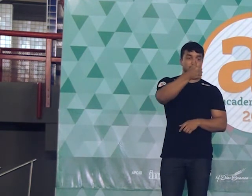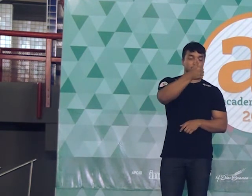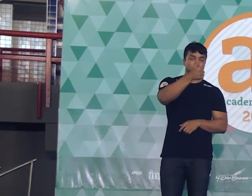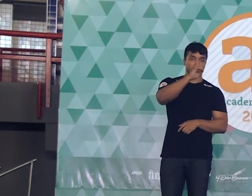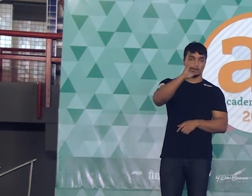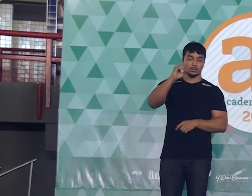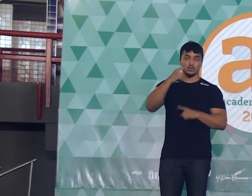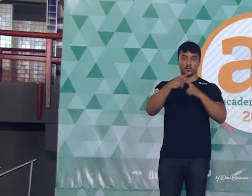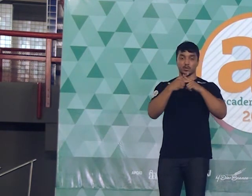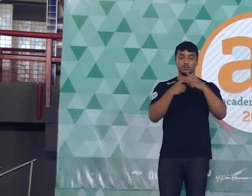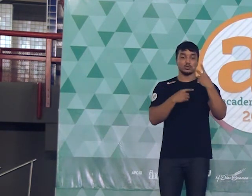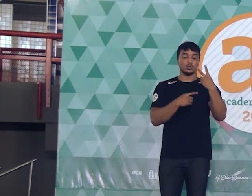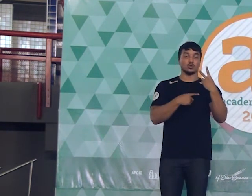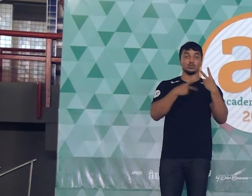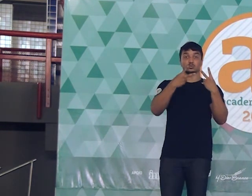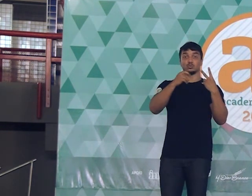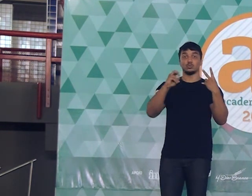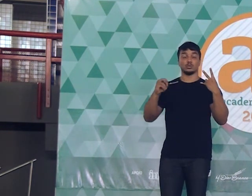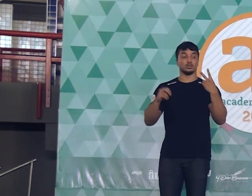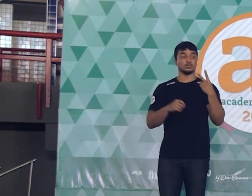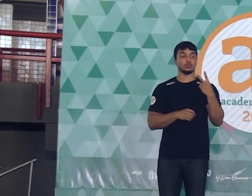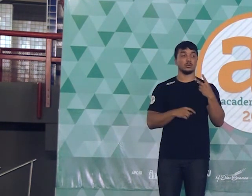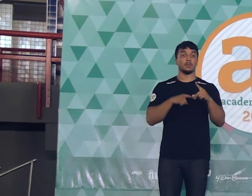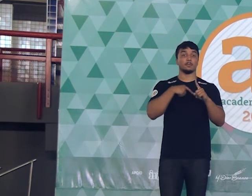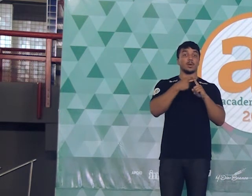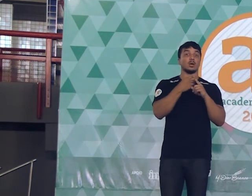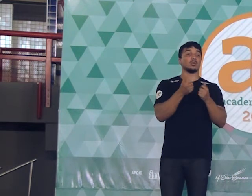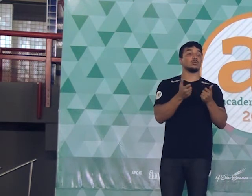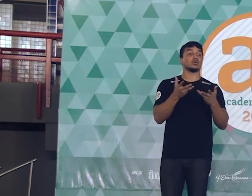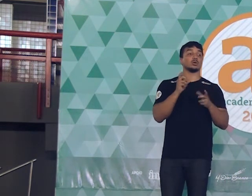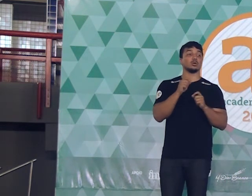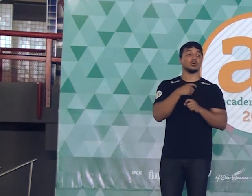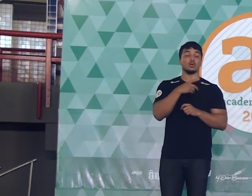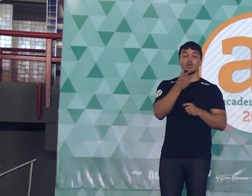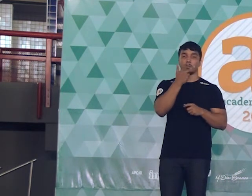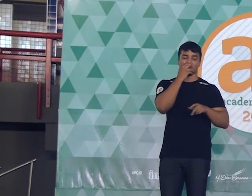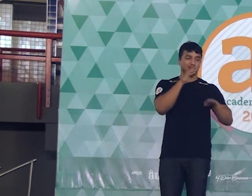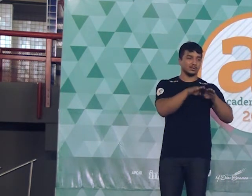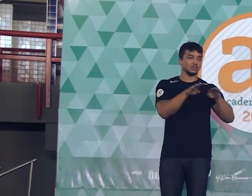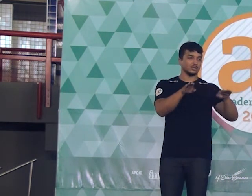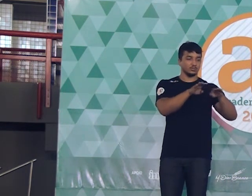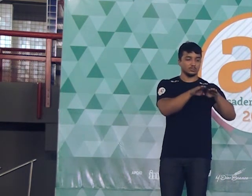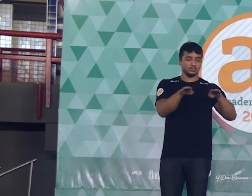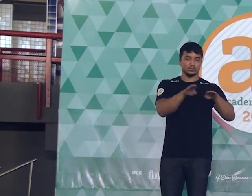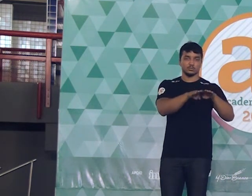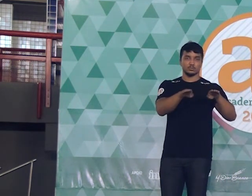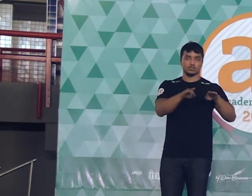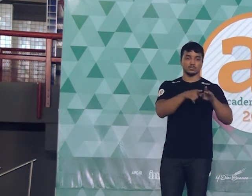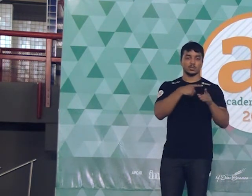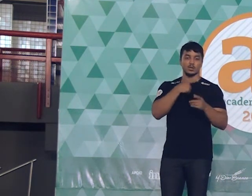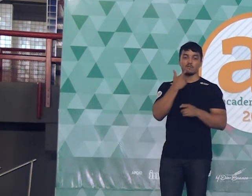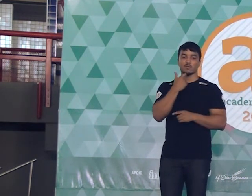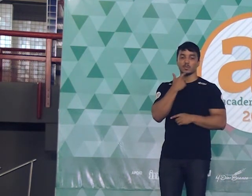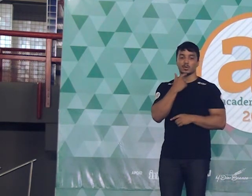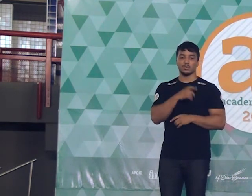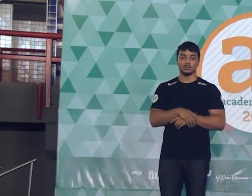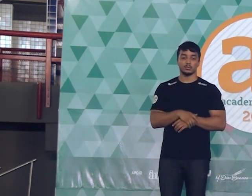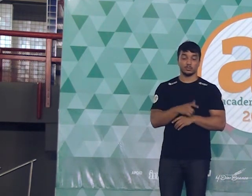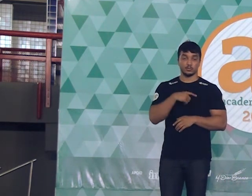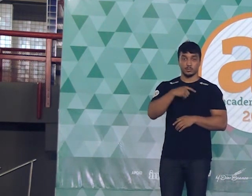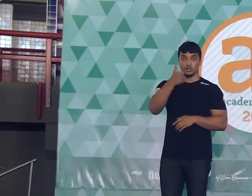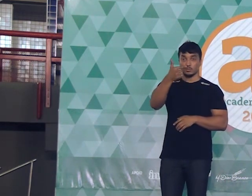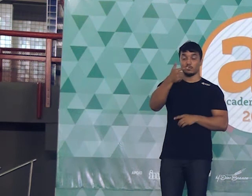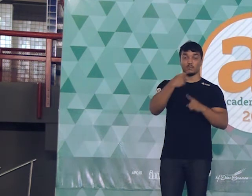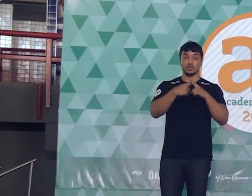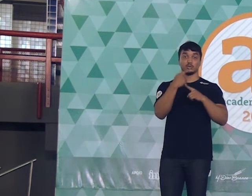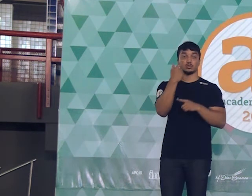2, 200. Mas eu tenho 2 faixas de automóveis. É exatamente esse cálculo aí que eu botei em vermelho. Vezes